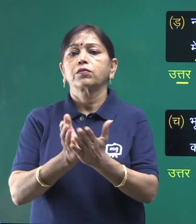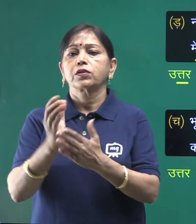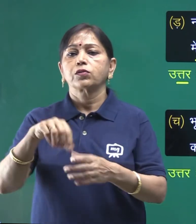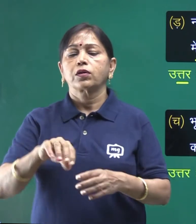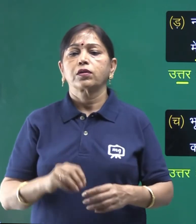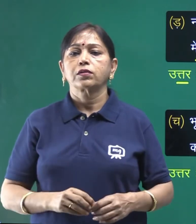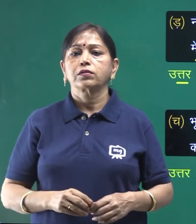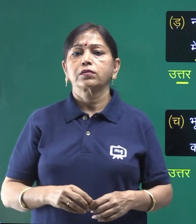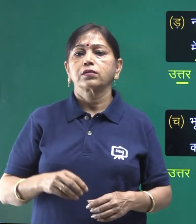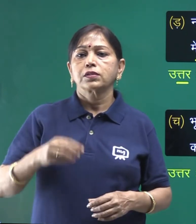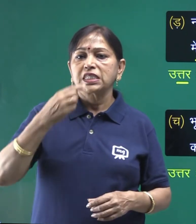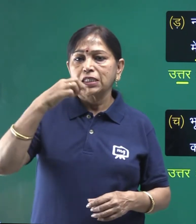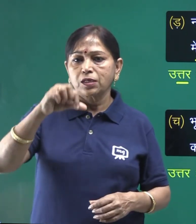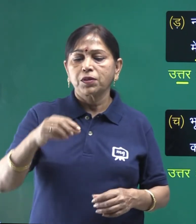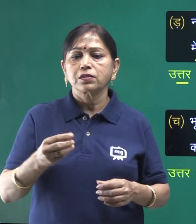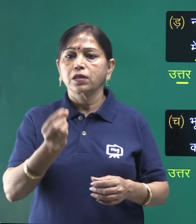नमक से कपूर